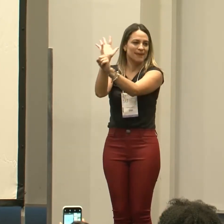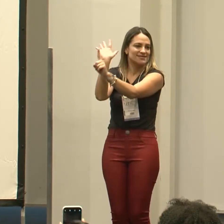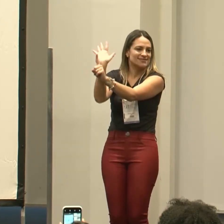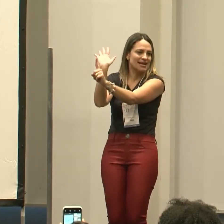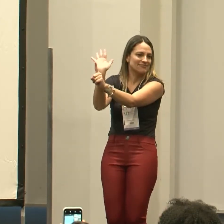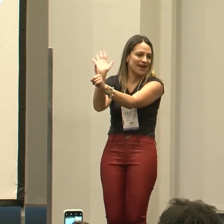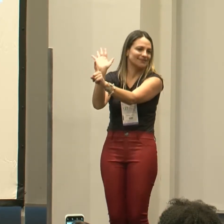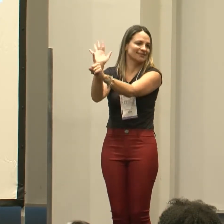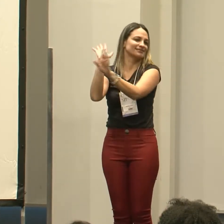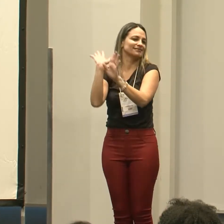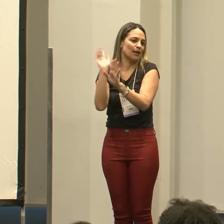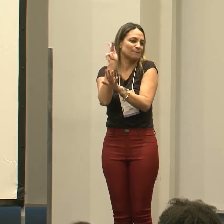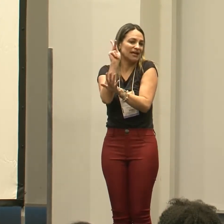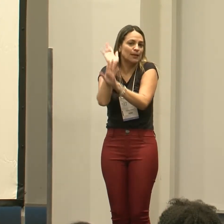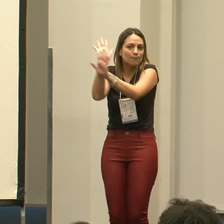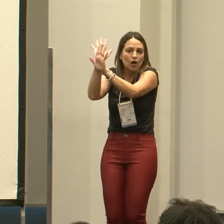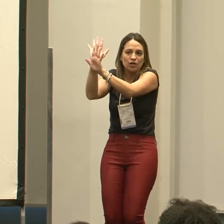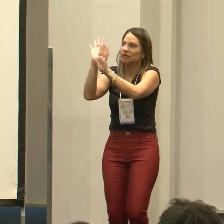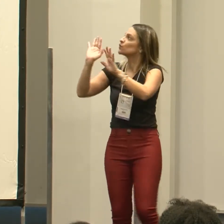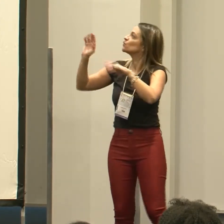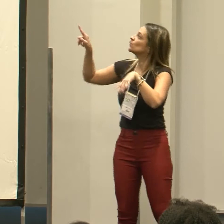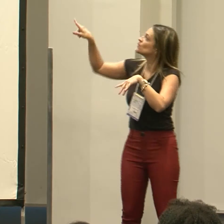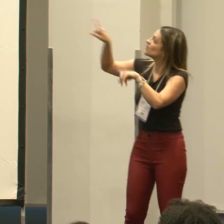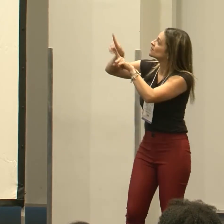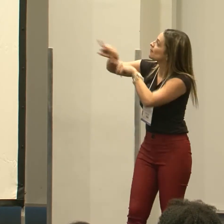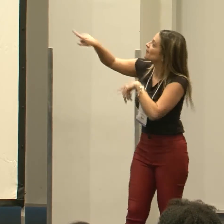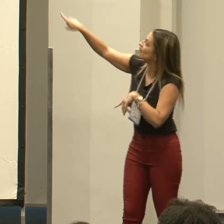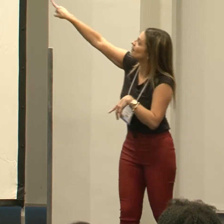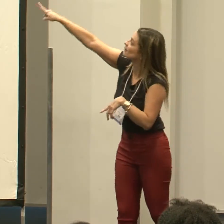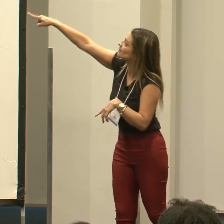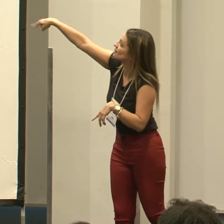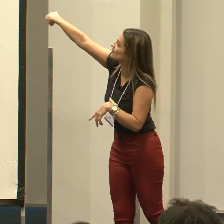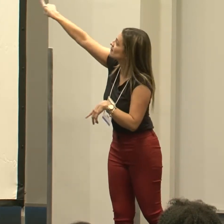ser desfeito, tem que ser preservado, é um patrimônio.